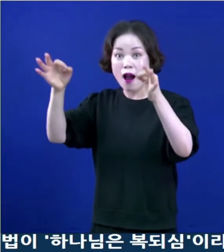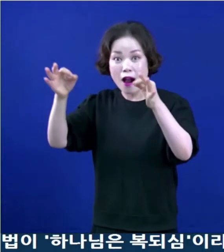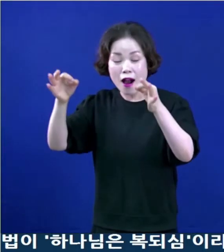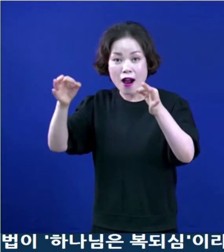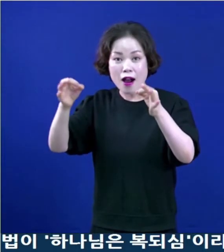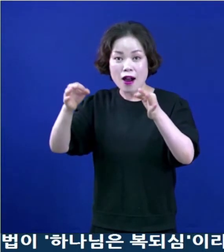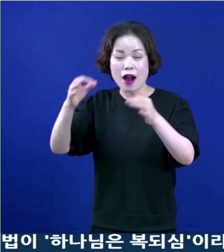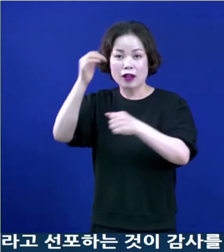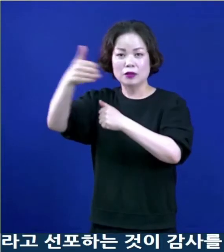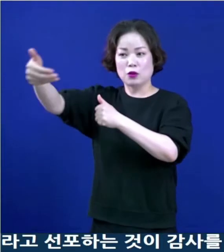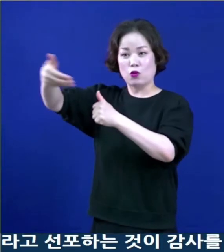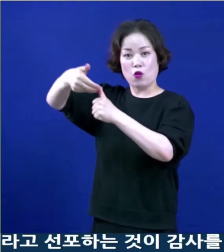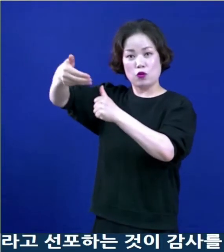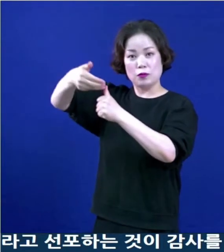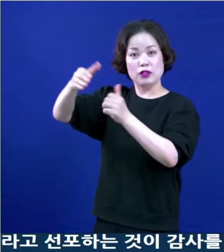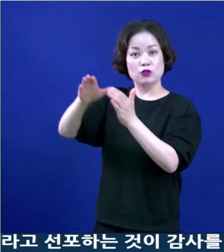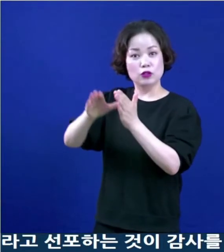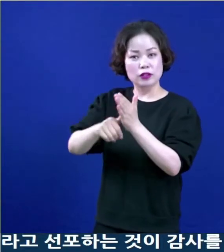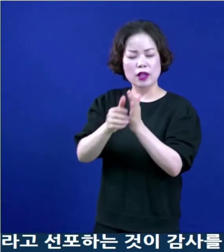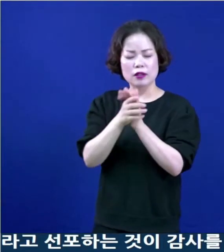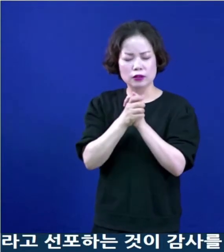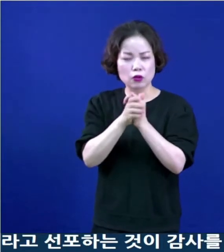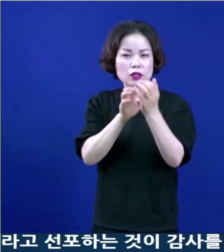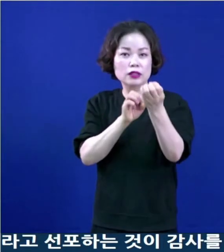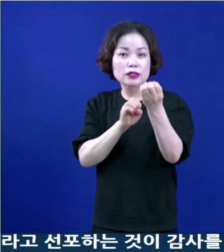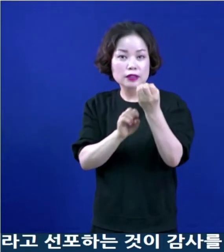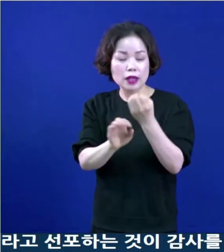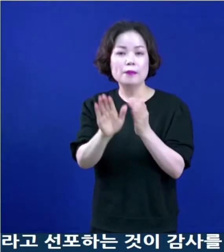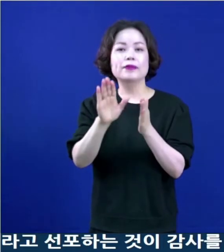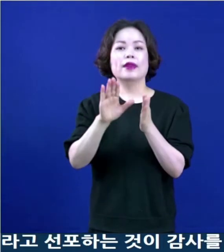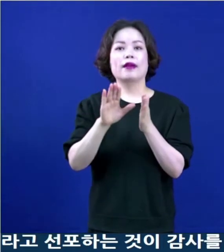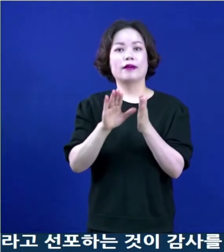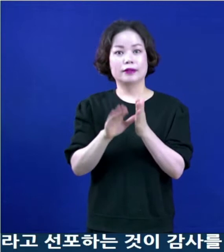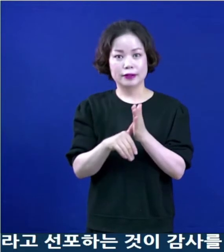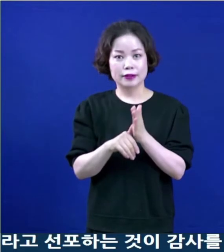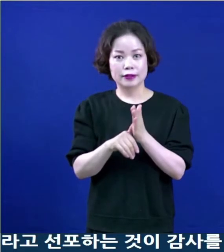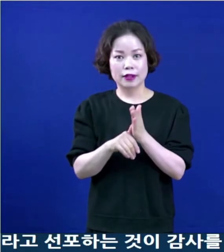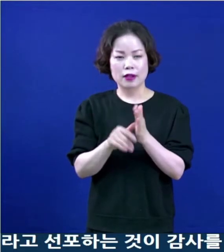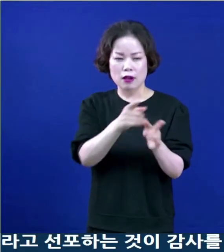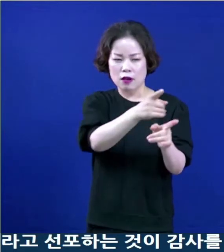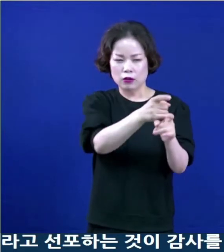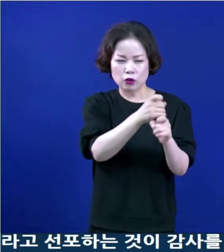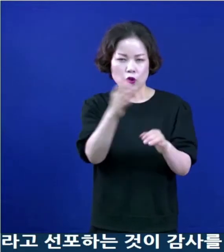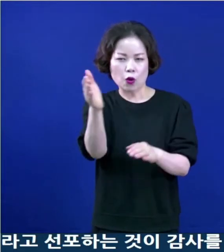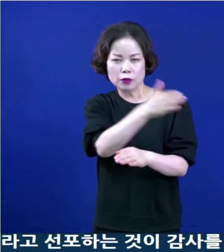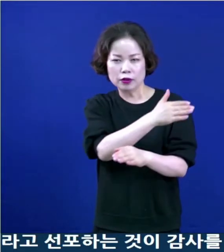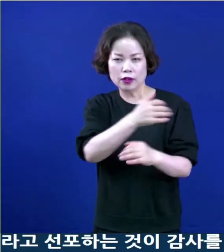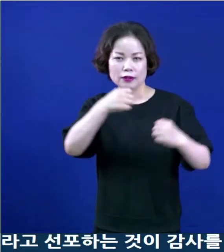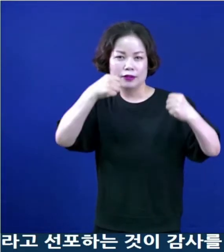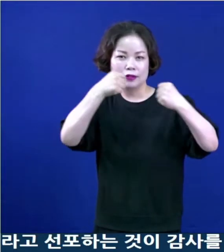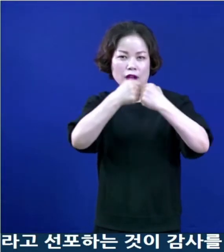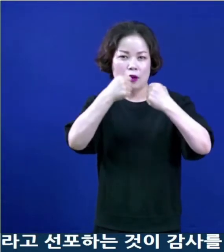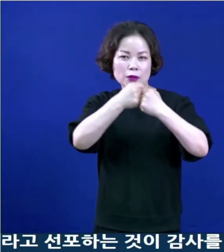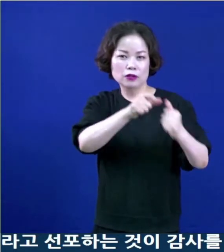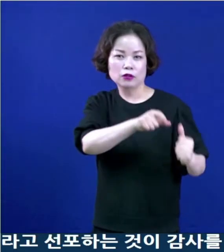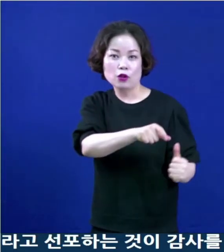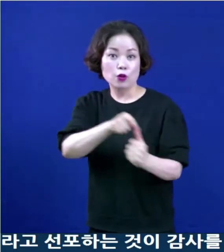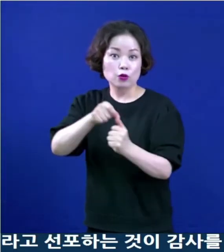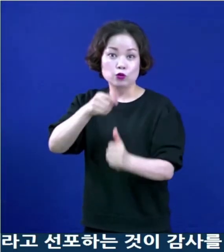공급해 주심을 경험했을 때, 기도가 응답되었을 때, 적으로부터 싸움에서 구원을 받았을